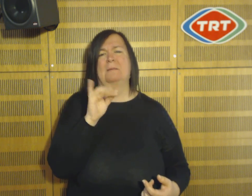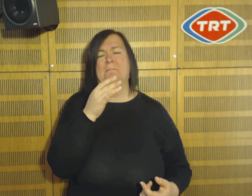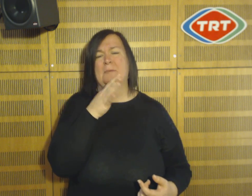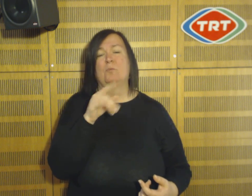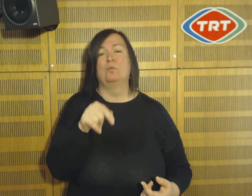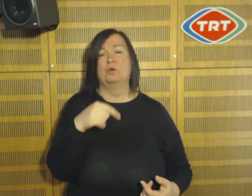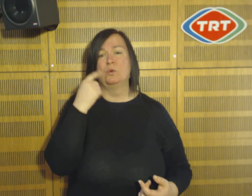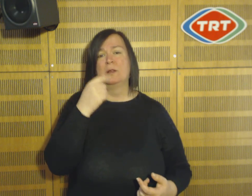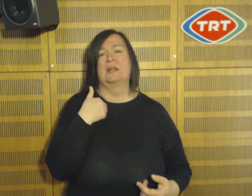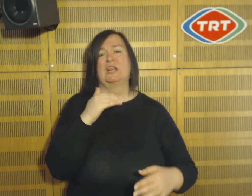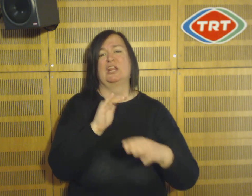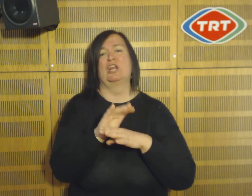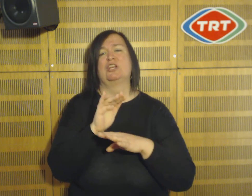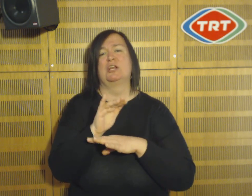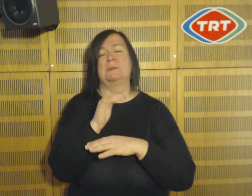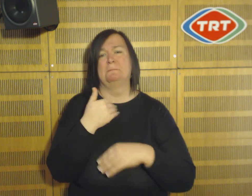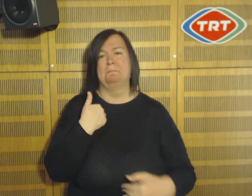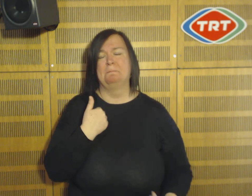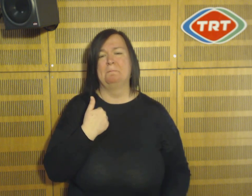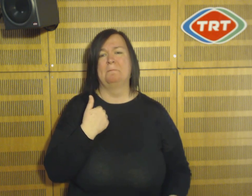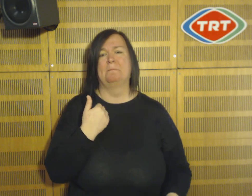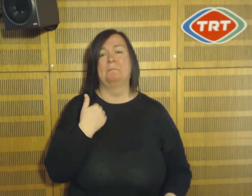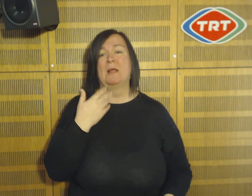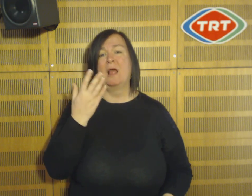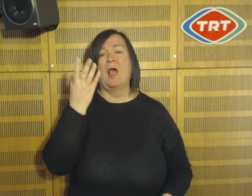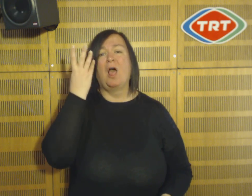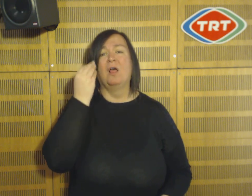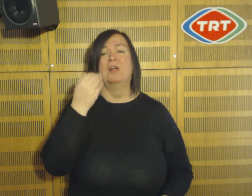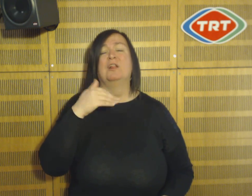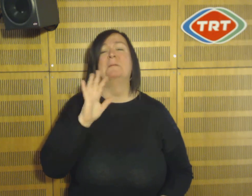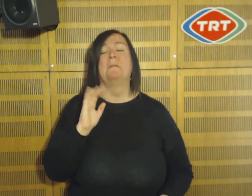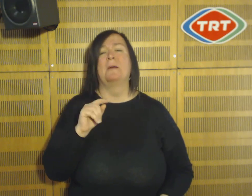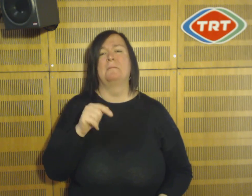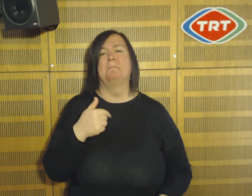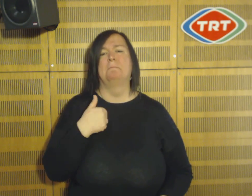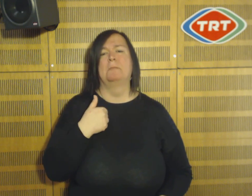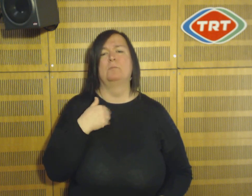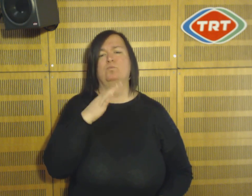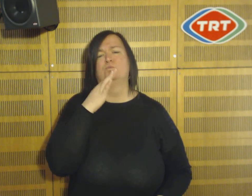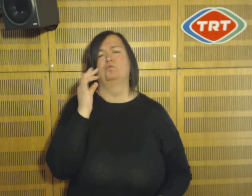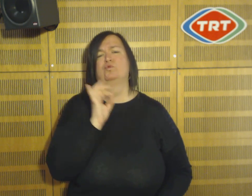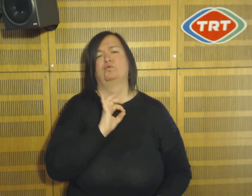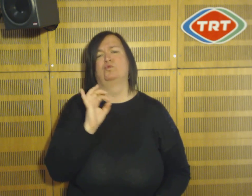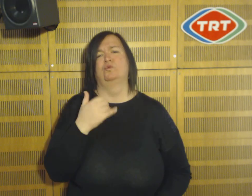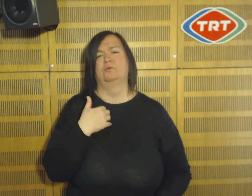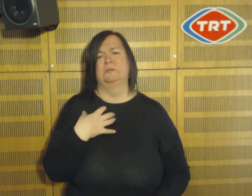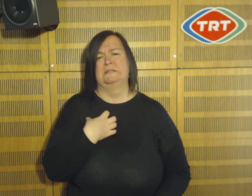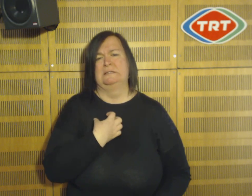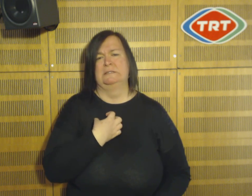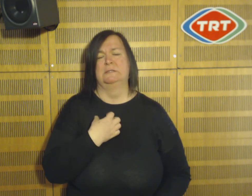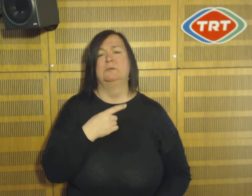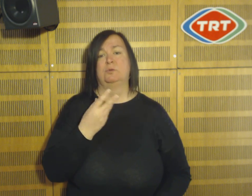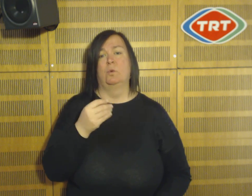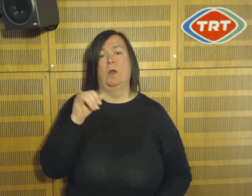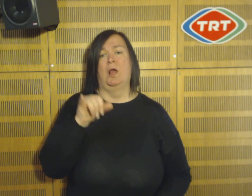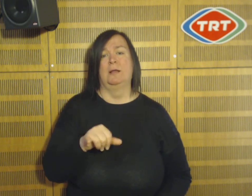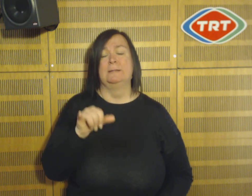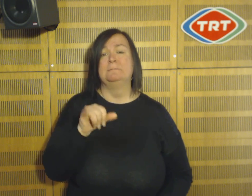bundan dolayı da yaşadığım işte beni anlaşılamamak beni Tabii ki de mutsuz ediyordu Evet çok haklısınız şu anki